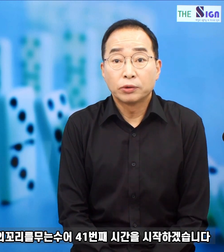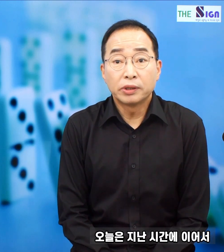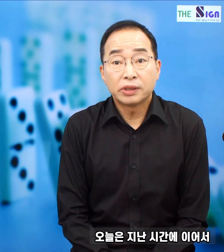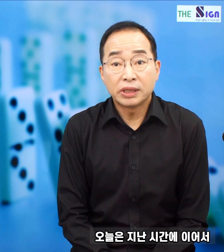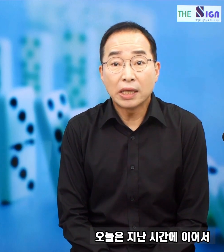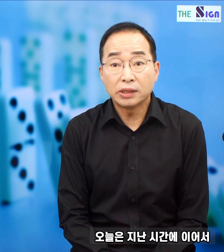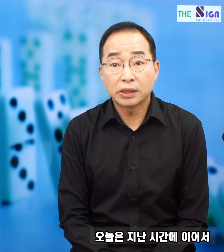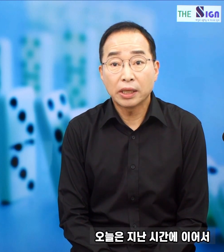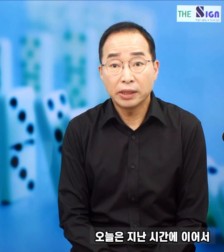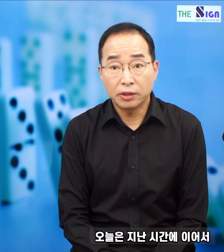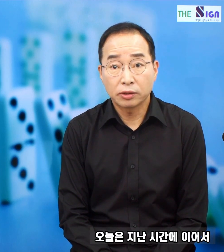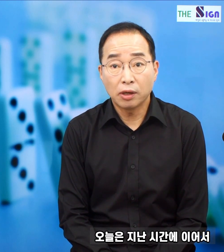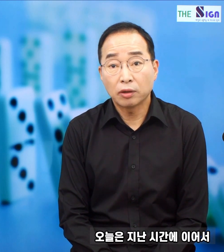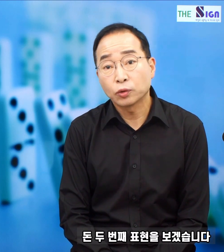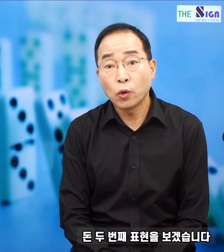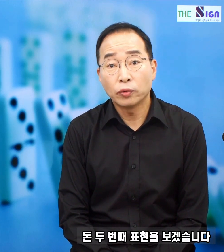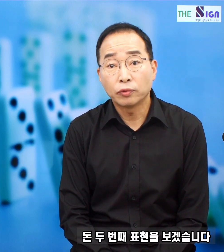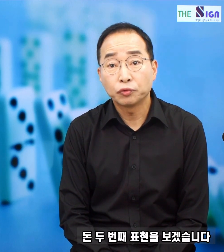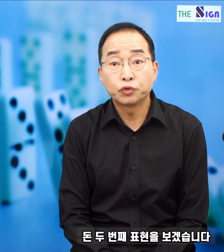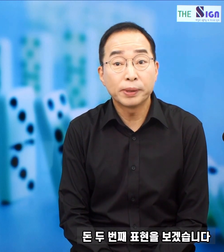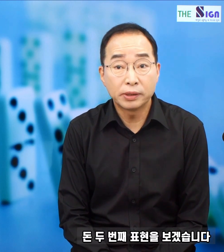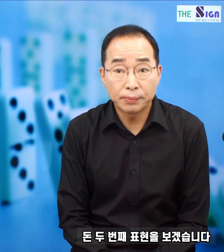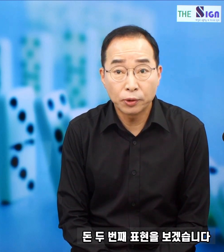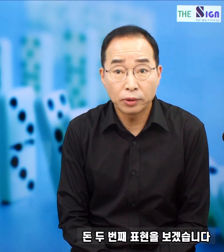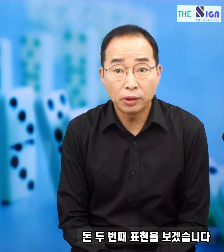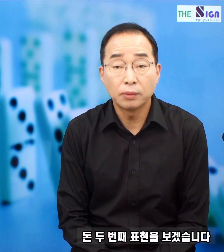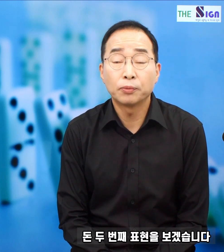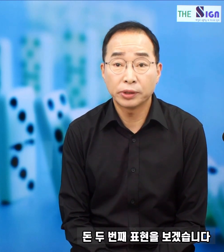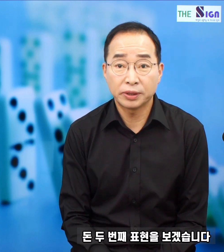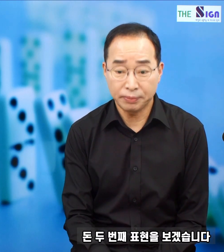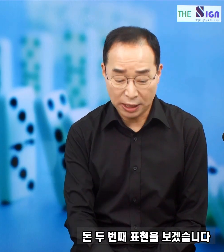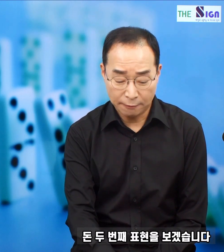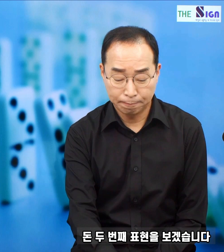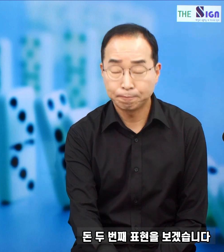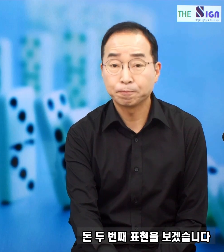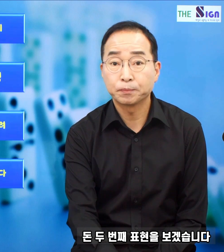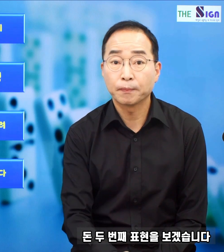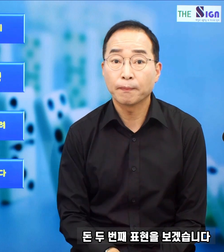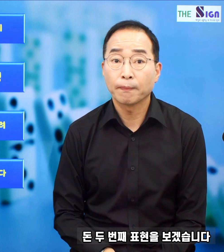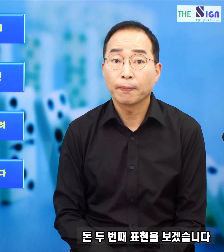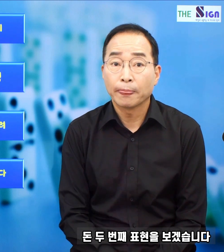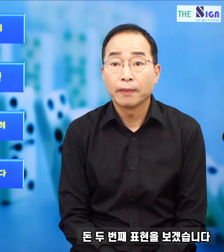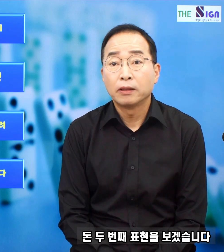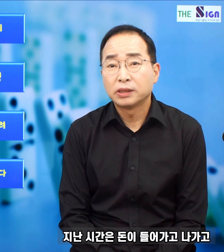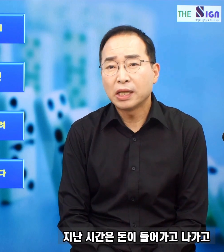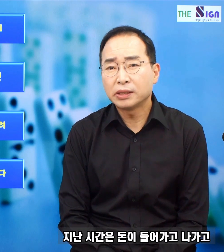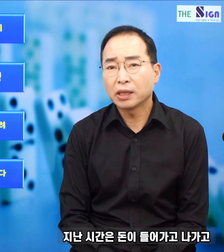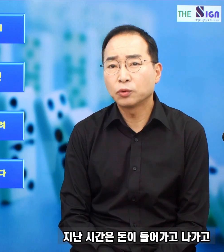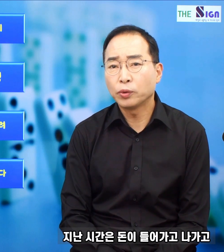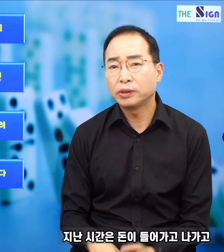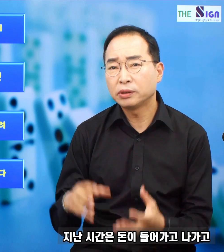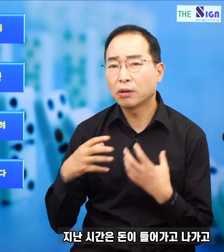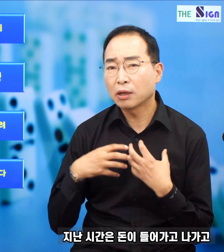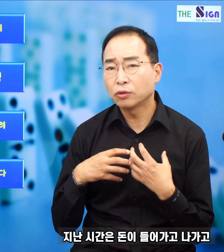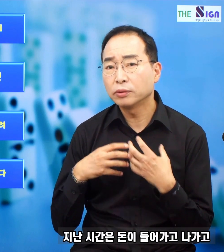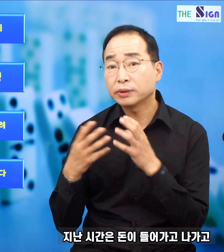오늘은 지난 시간에 이어서 돈 두 번째 표현을 보겠습니다. 지난 시간은 돈이 들어가고